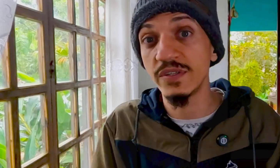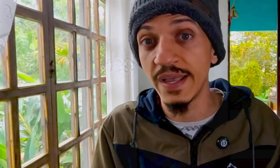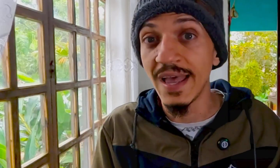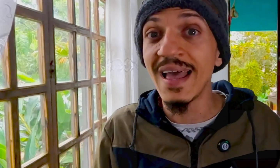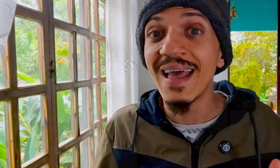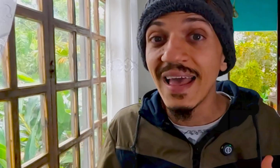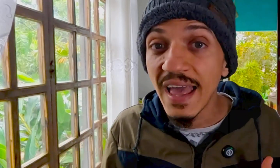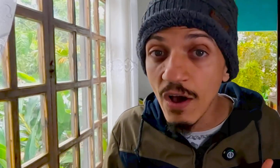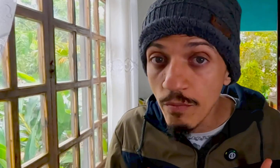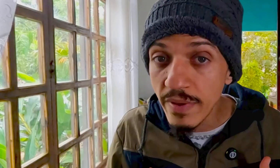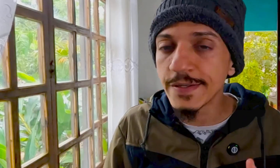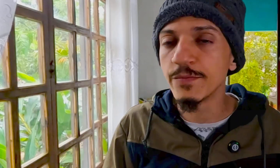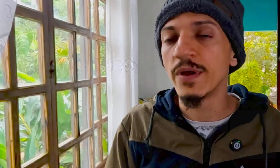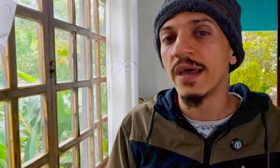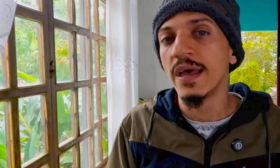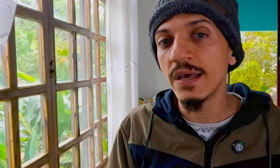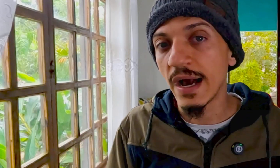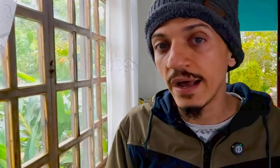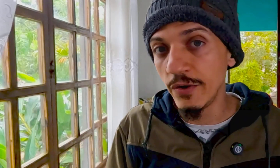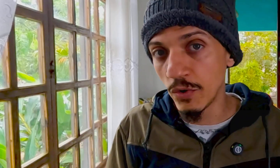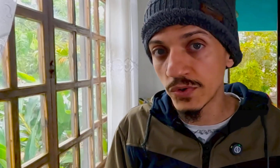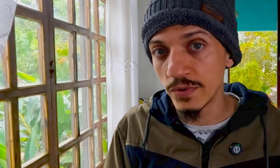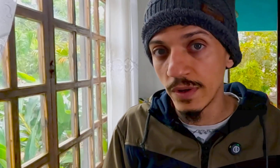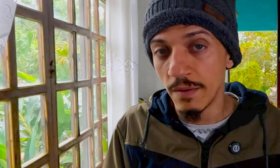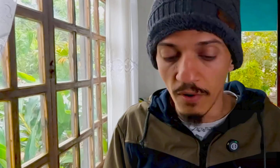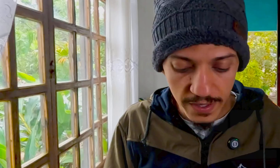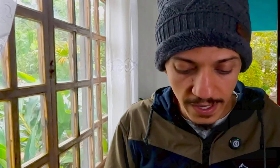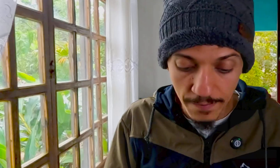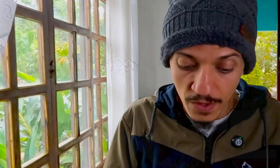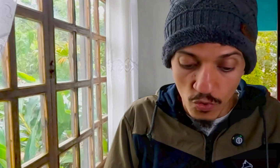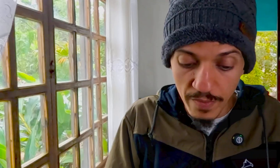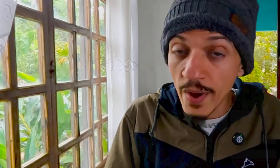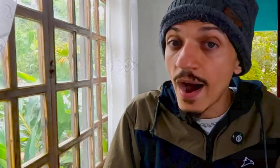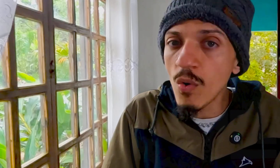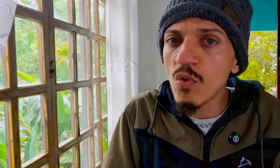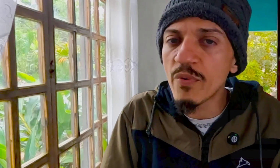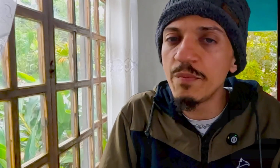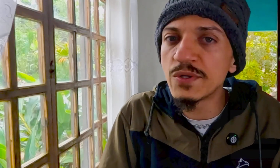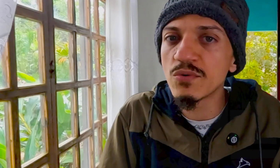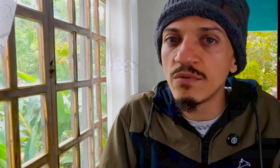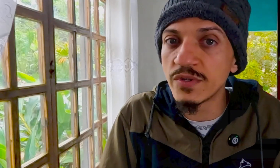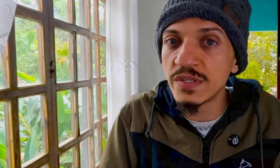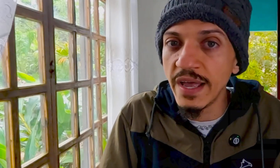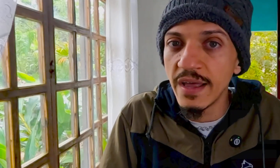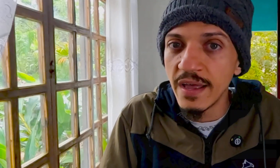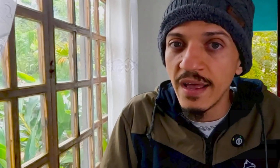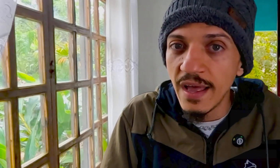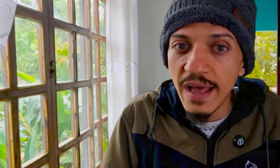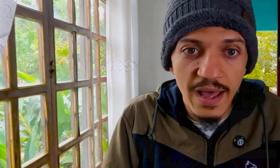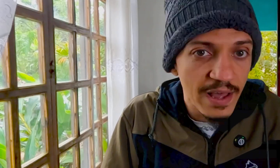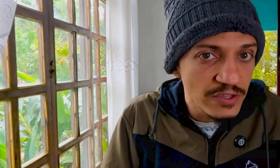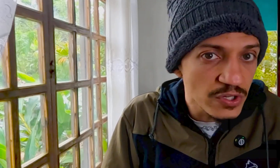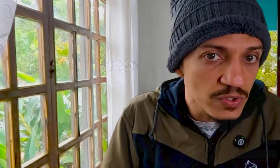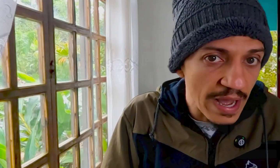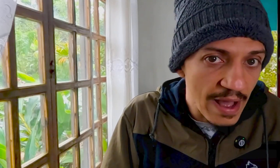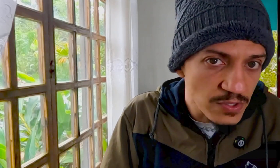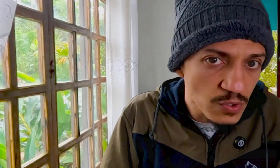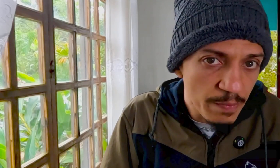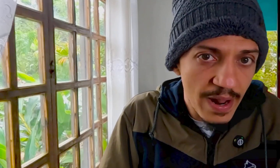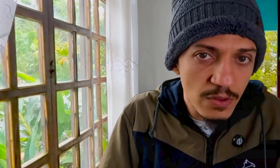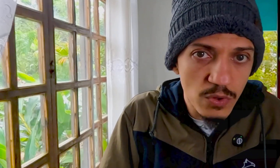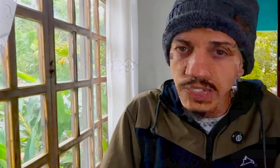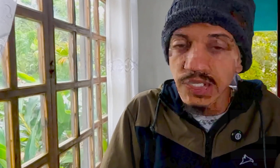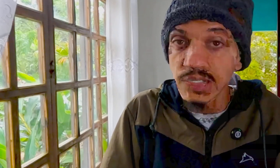para você. Eu mesmo, em carne e osso. Por quê? O meu real compromisso com você é te ajudar